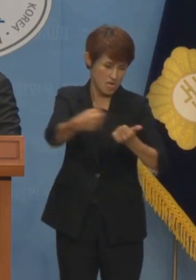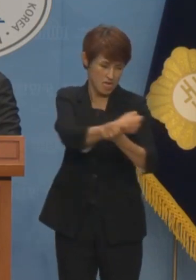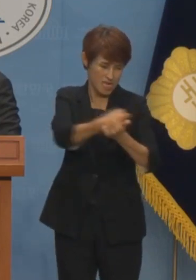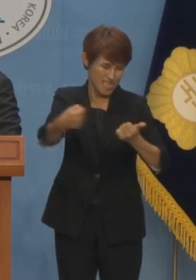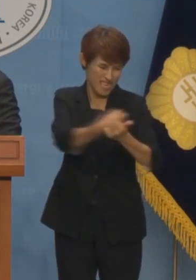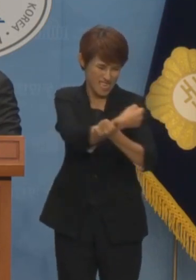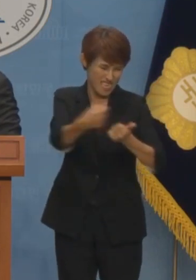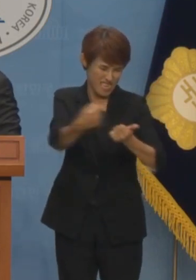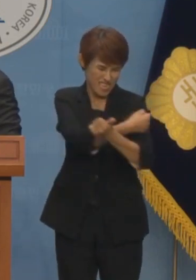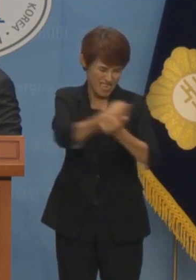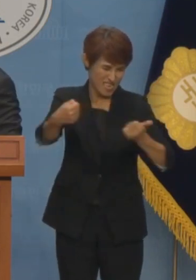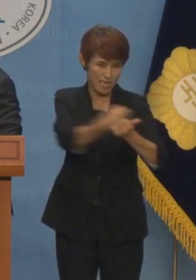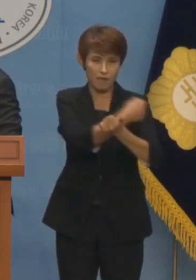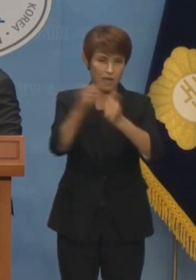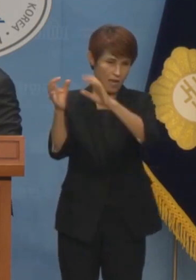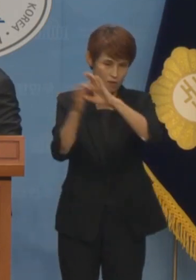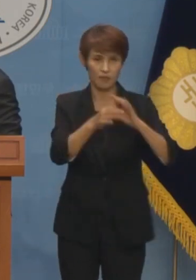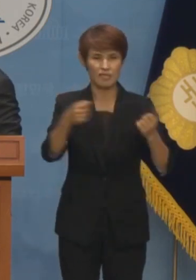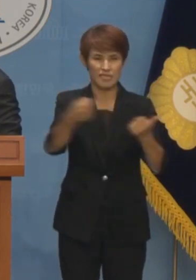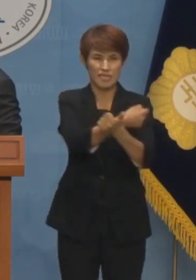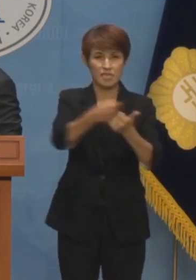지속적으로 이루어집니다.